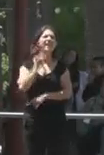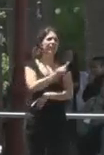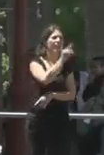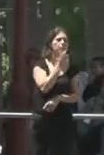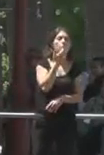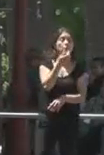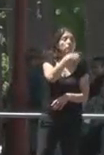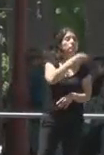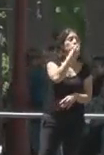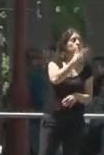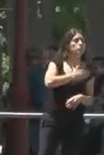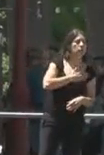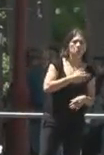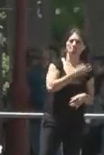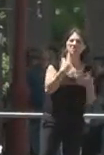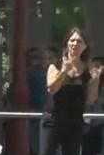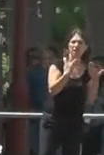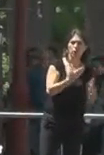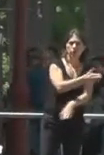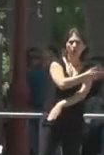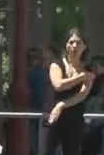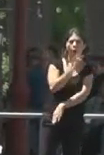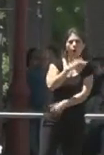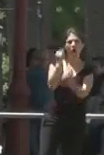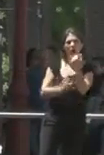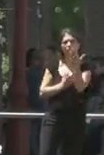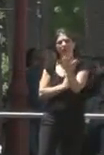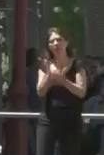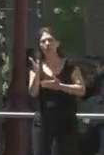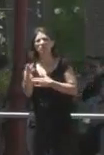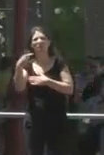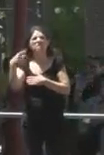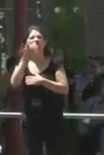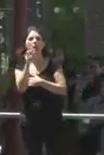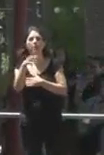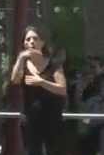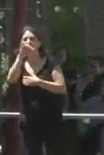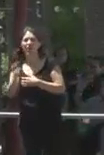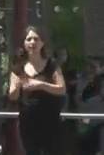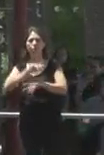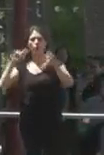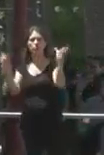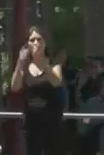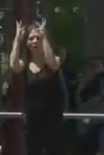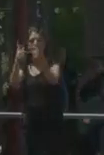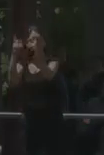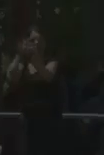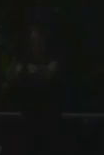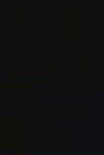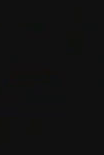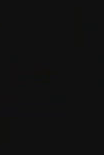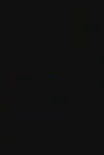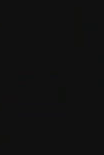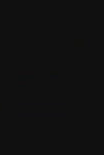dos vós e xenerosos que estades nesta praza, ou ides a estar da parte de Felipe González e dos consellos de administración das grandes empresas. De que